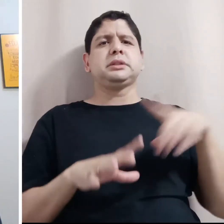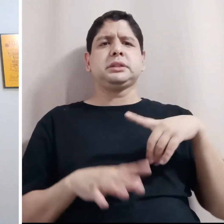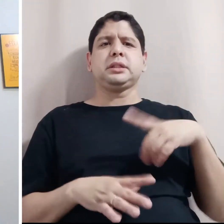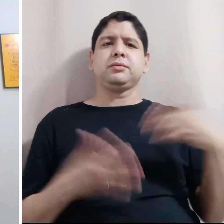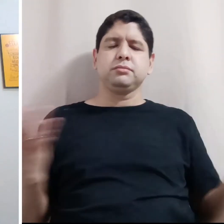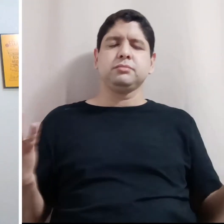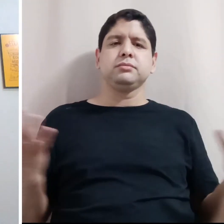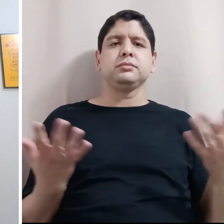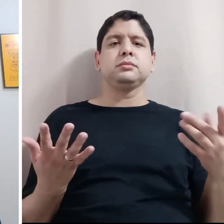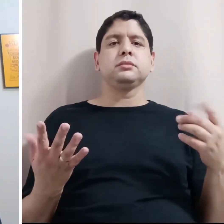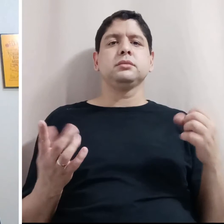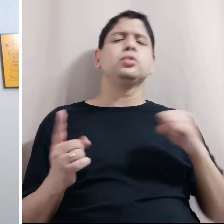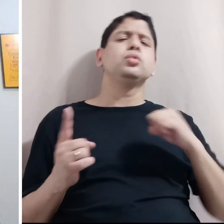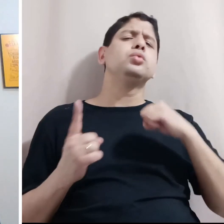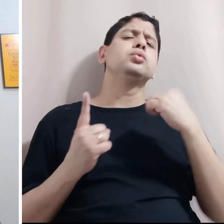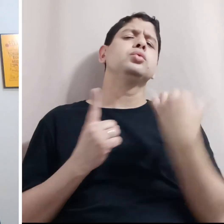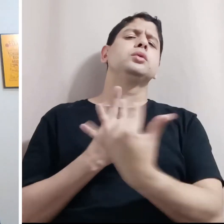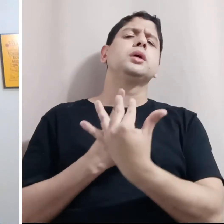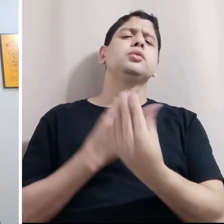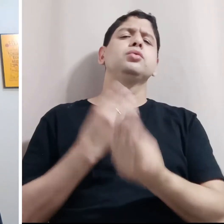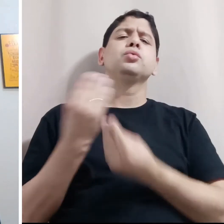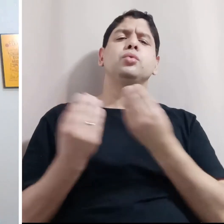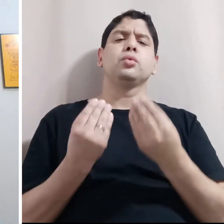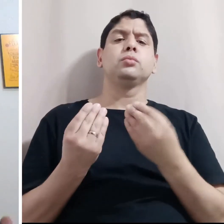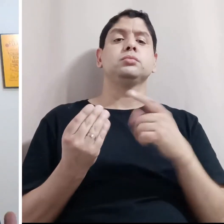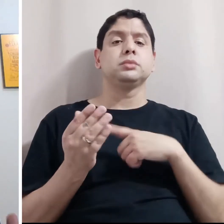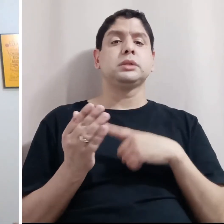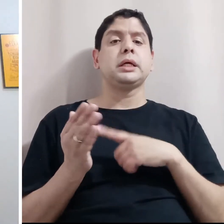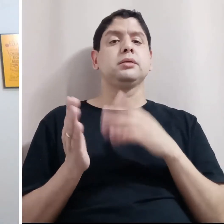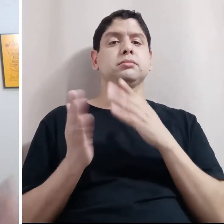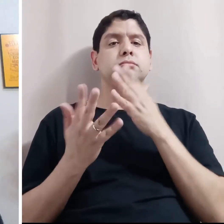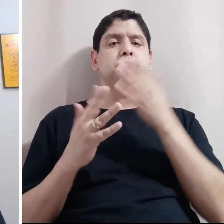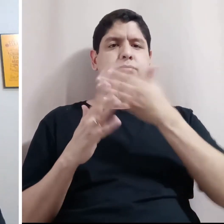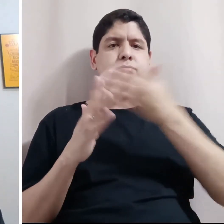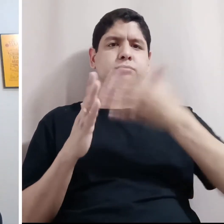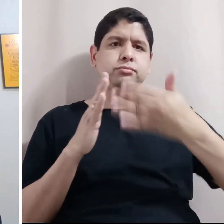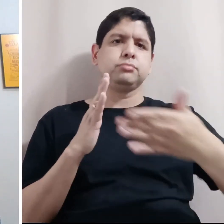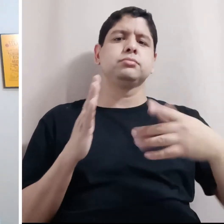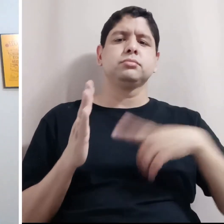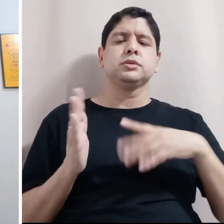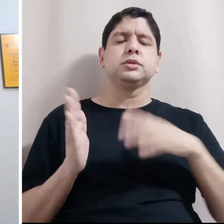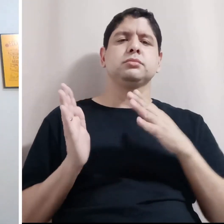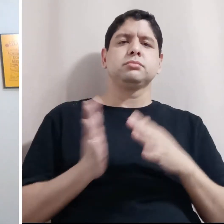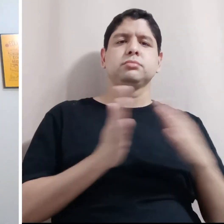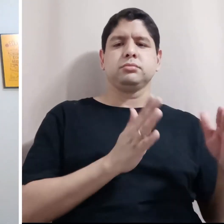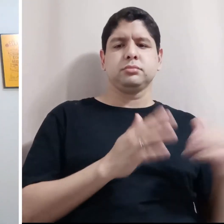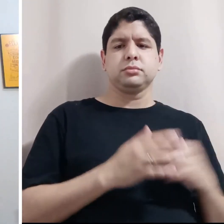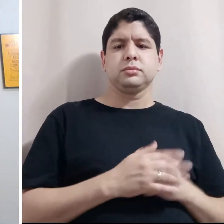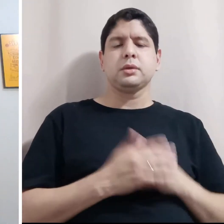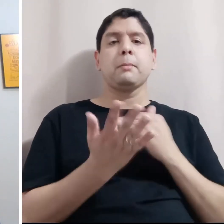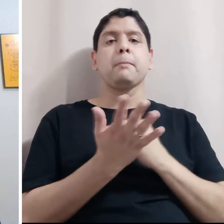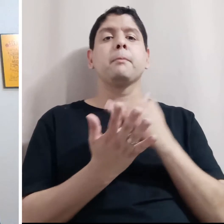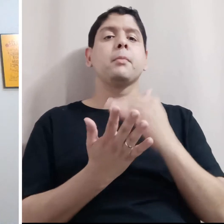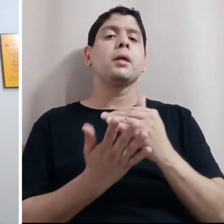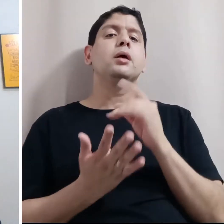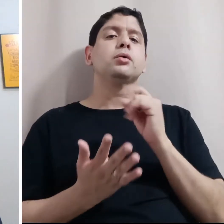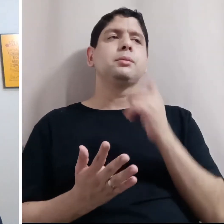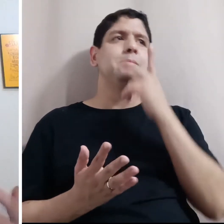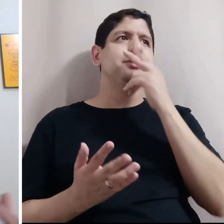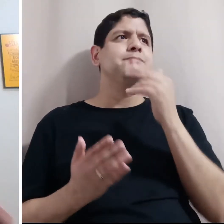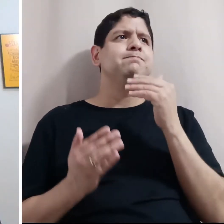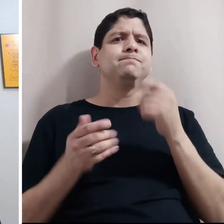com o poder do faraó. A sociedade era uma sociedade dividida, assim como dos maias ou dos incas também, era uma